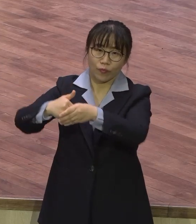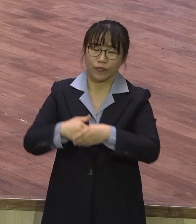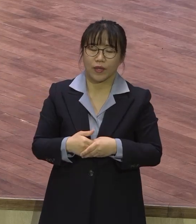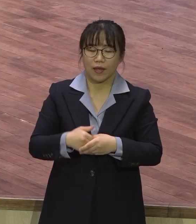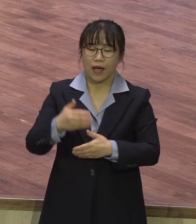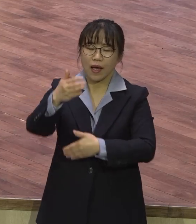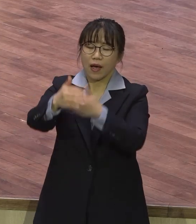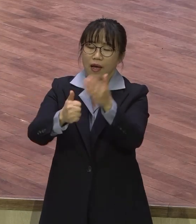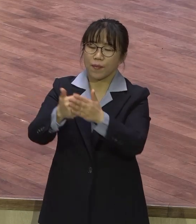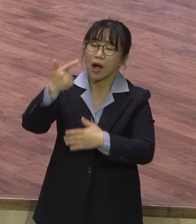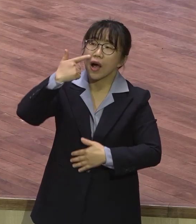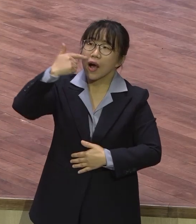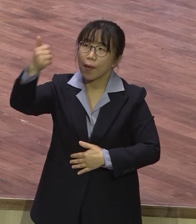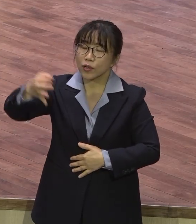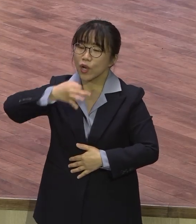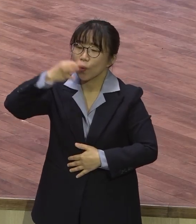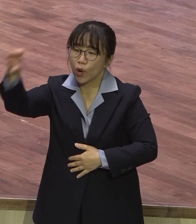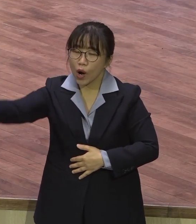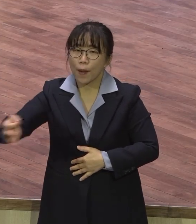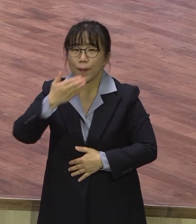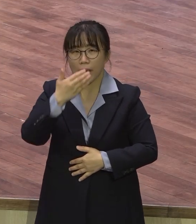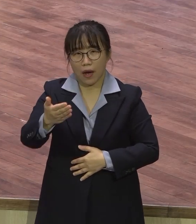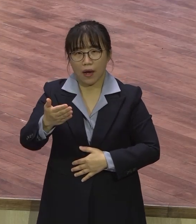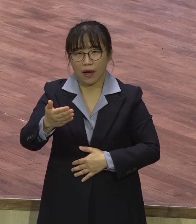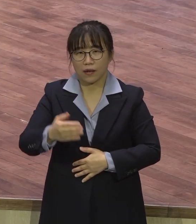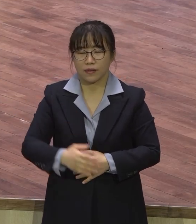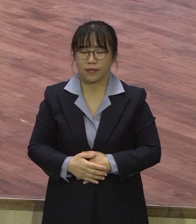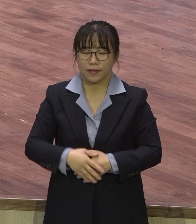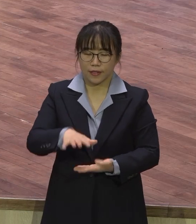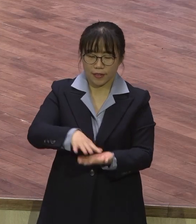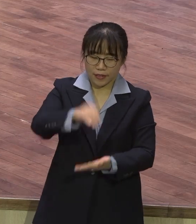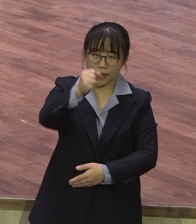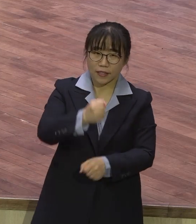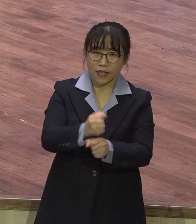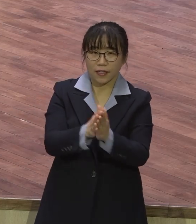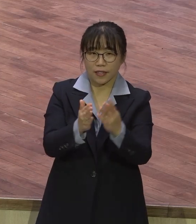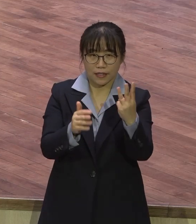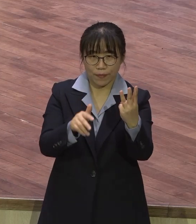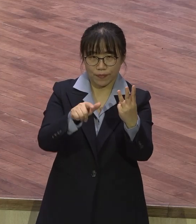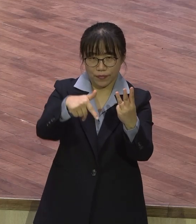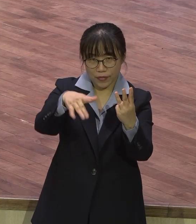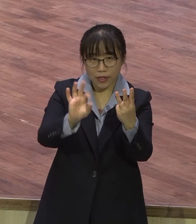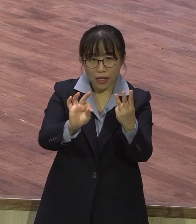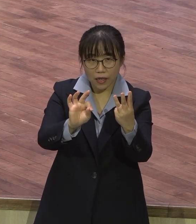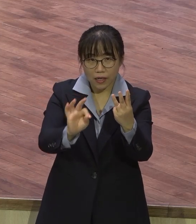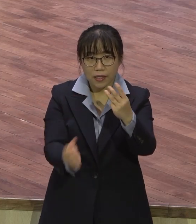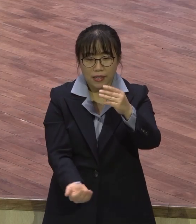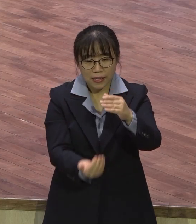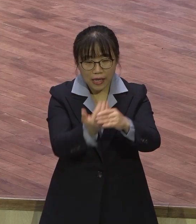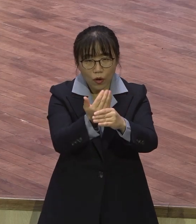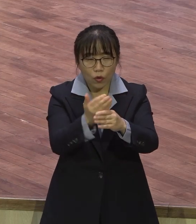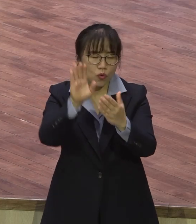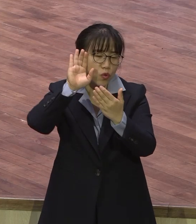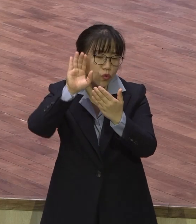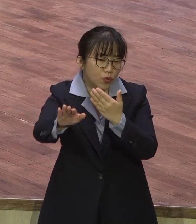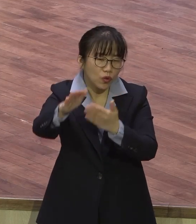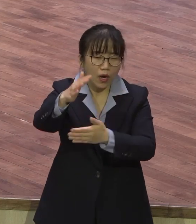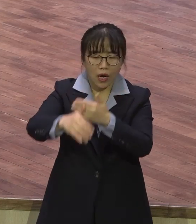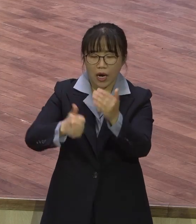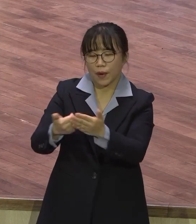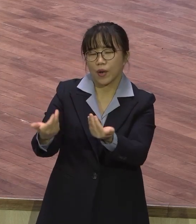부를 수 있는 관계회복 상세의 삼량 사건 이후에 하나님 떠난 인간 하나님을 다시